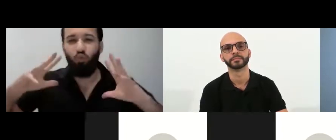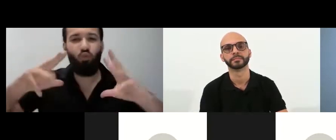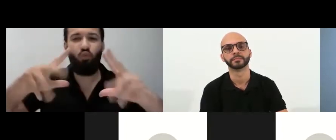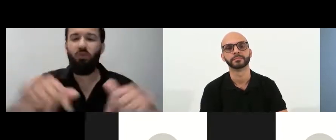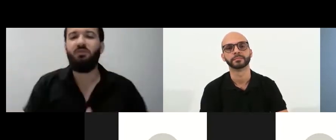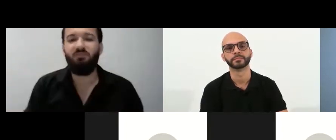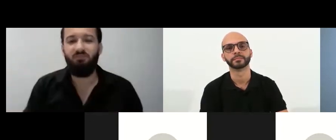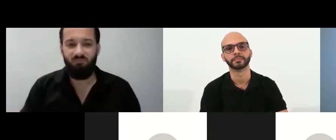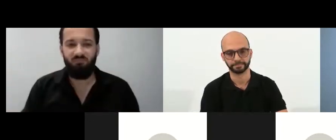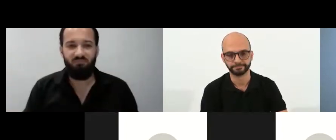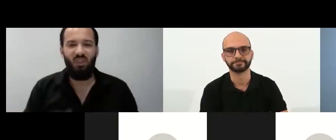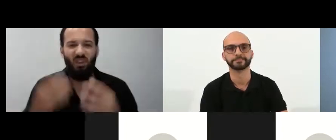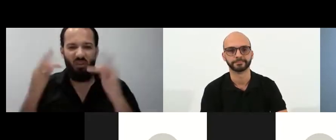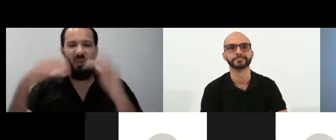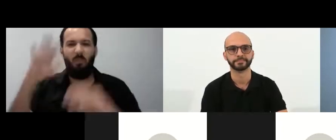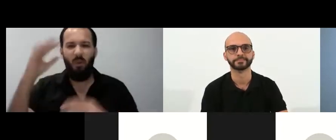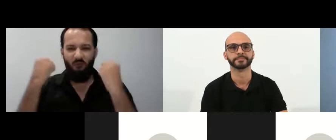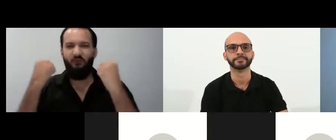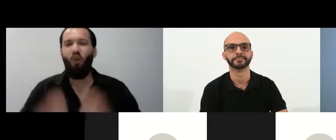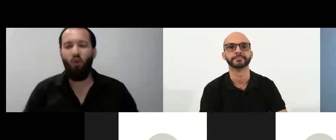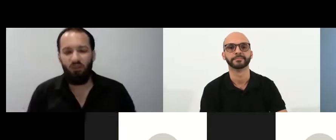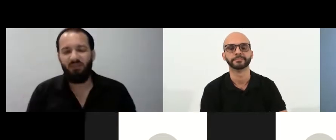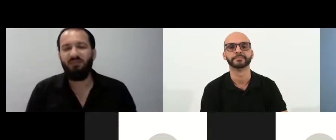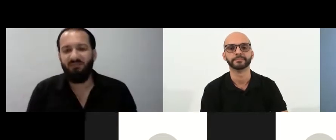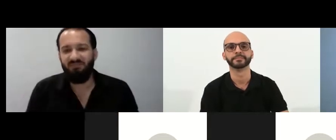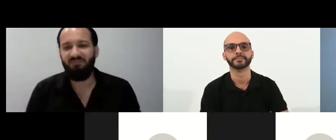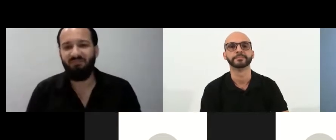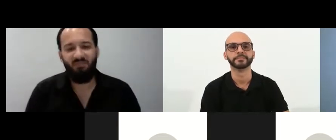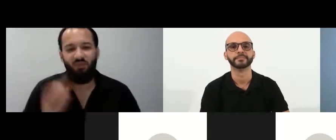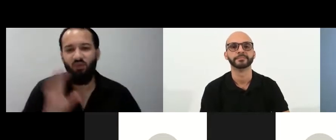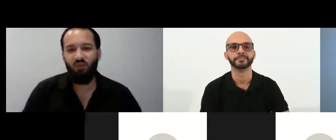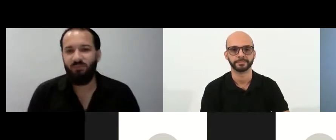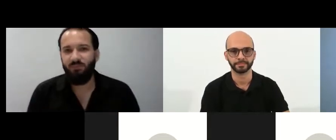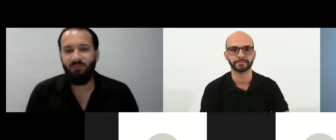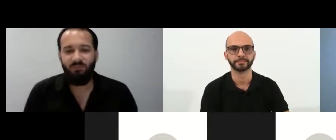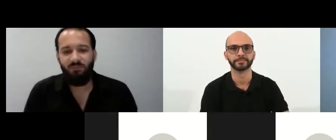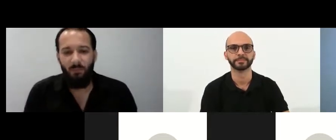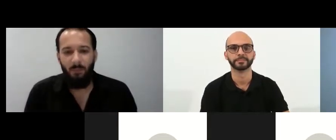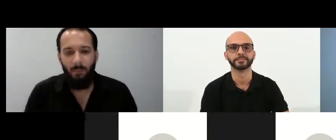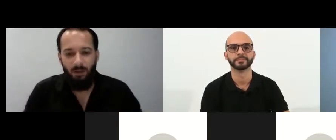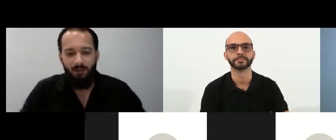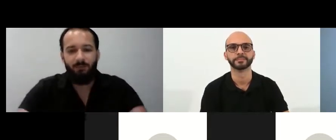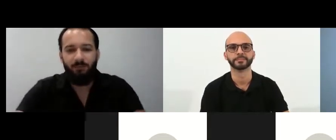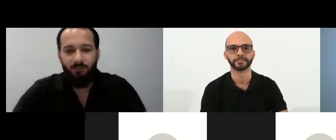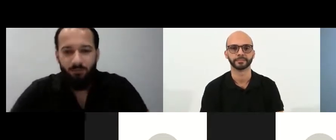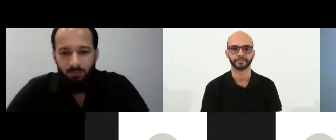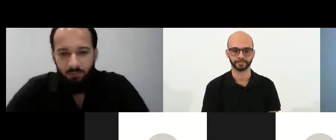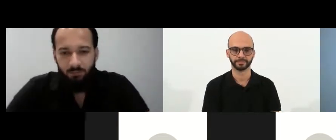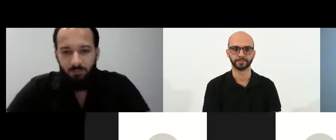presentes. Então, a internet, ela nos proporciona esse momento. Então, ela está sendo um artifício muito forte